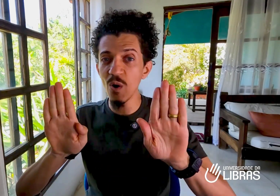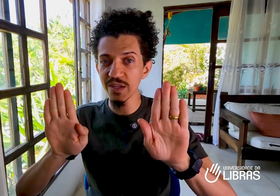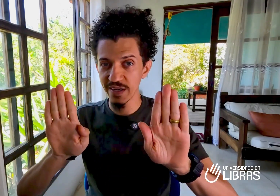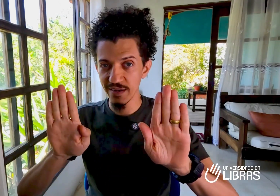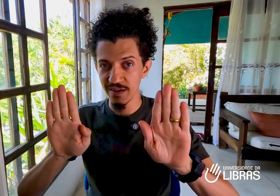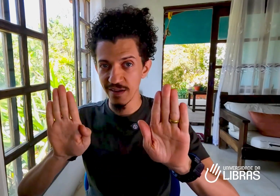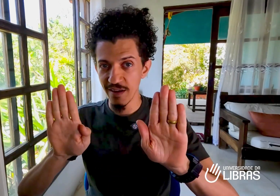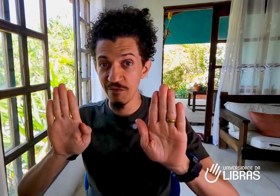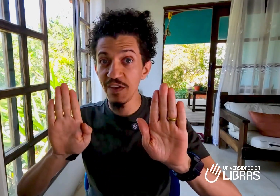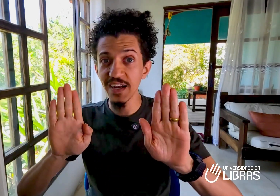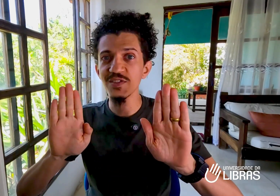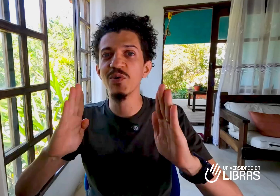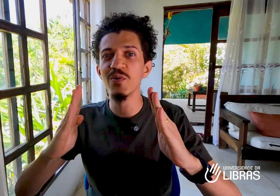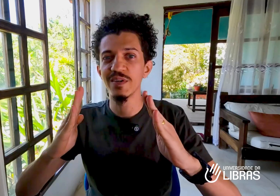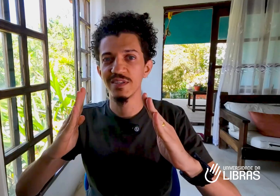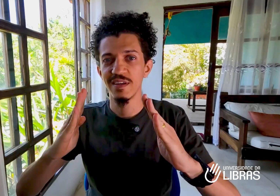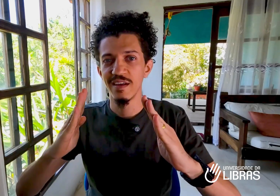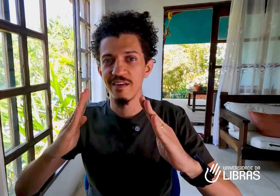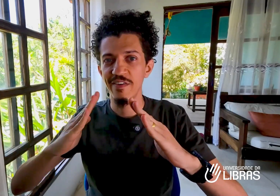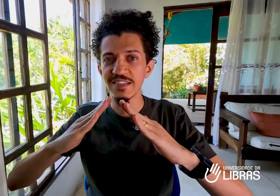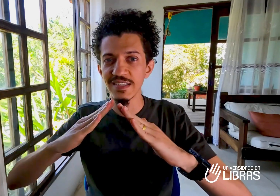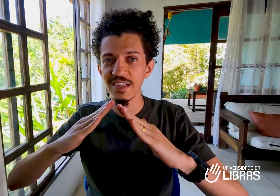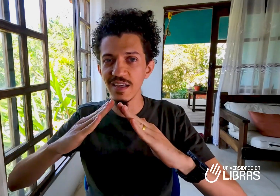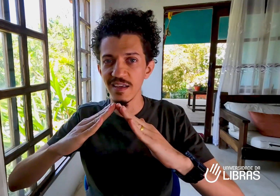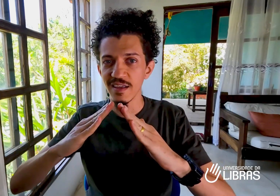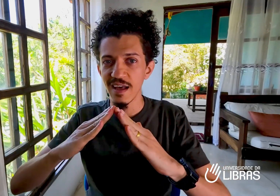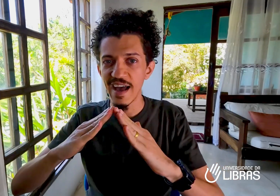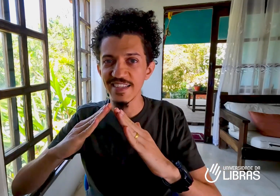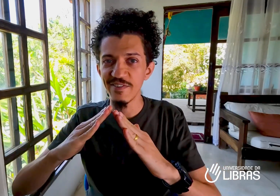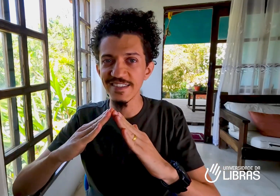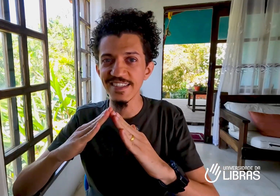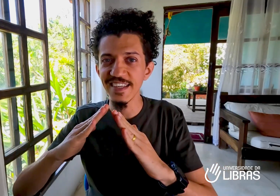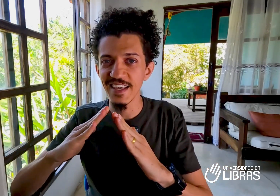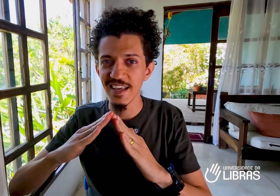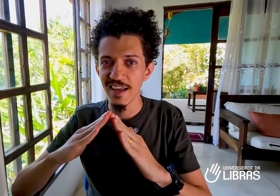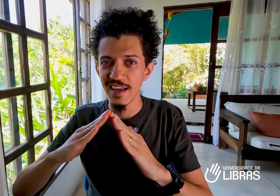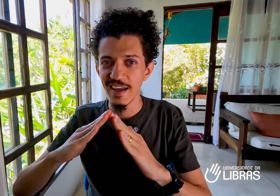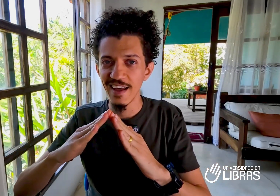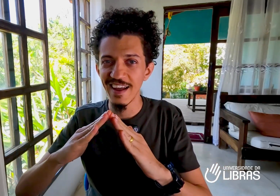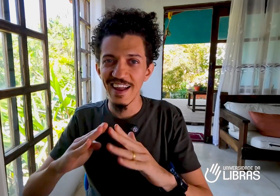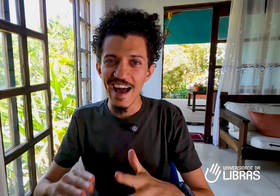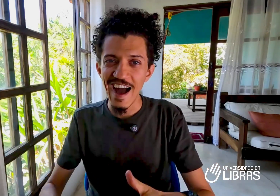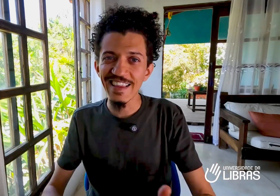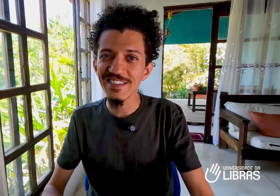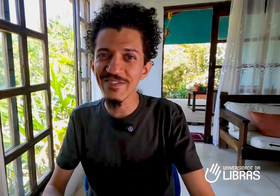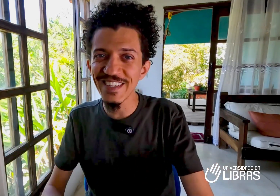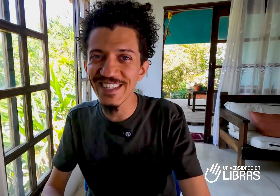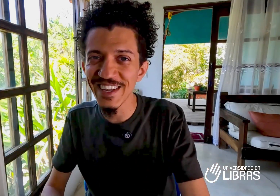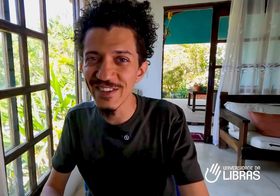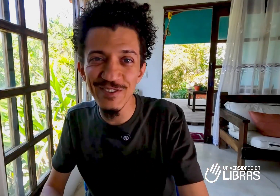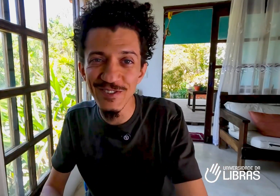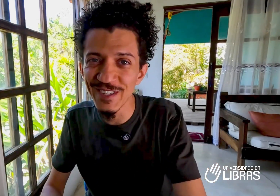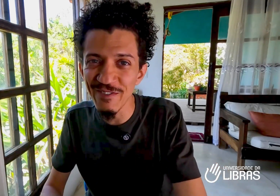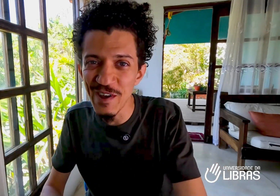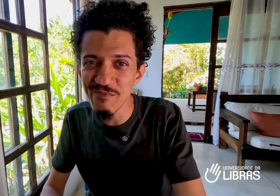outra, vira as duas, faz assim, aí você faz assim. Até você fazer isso aí, tudo surdo já foi